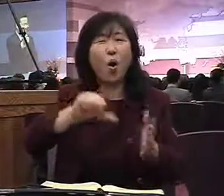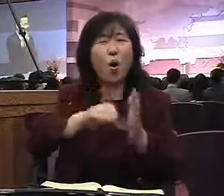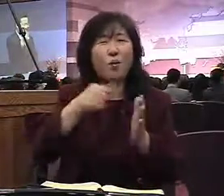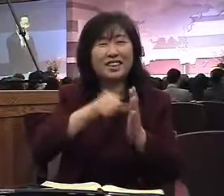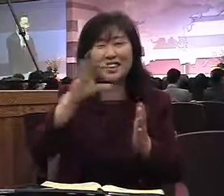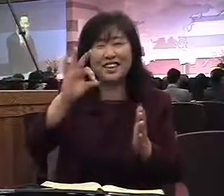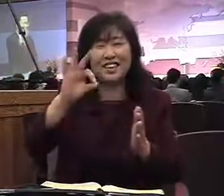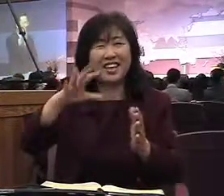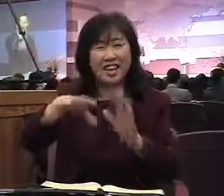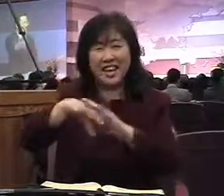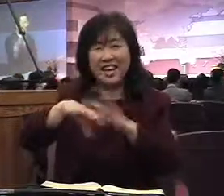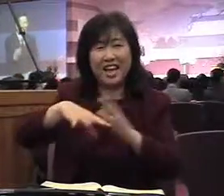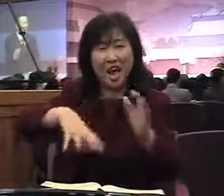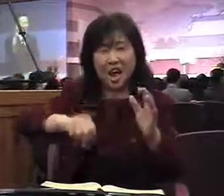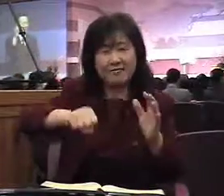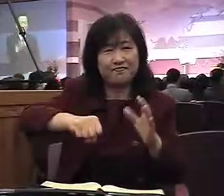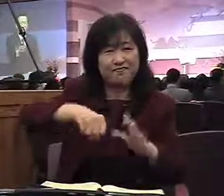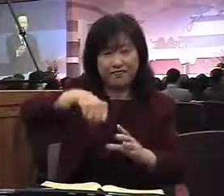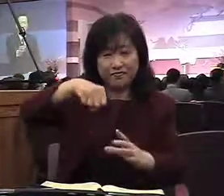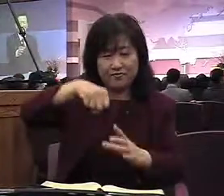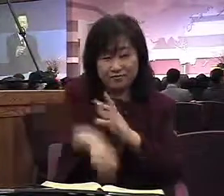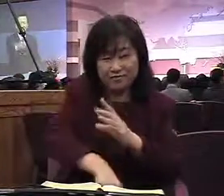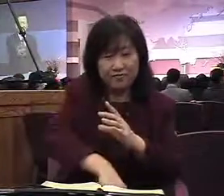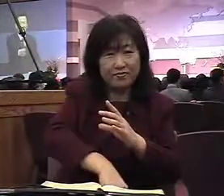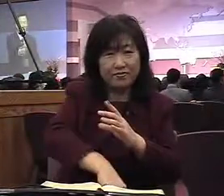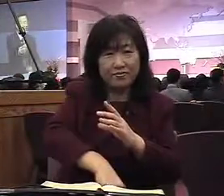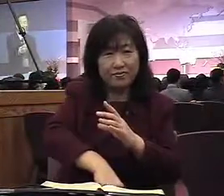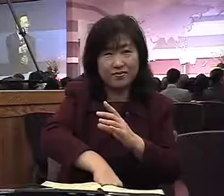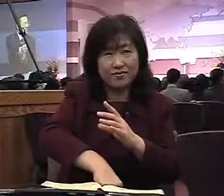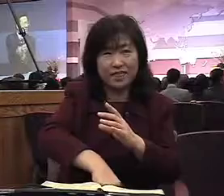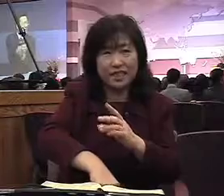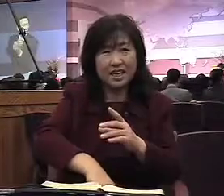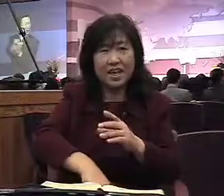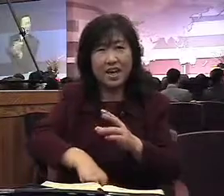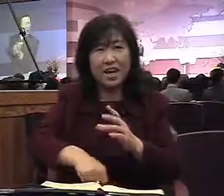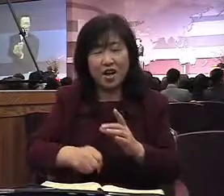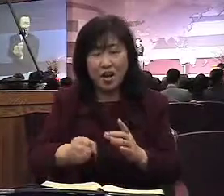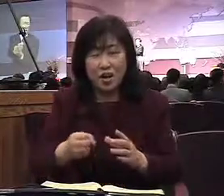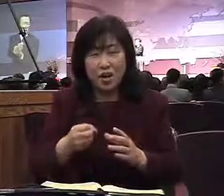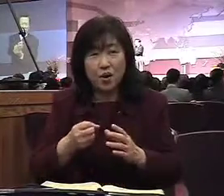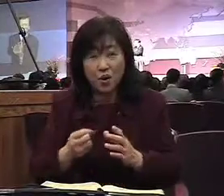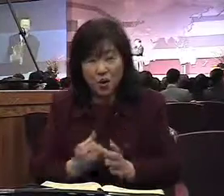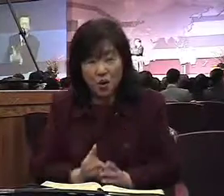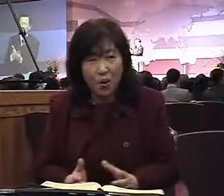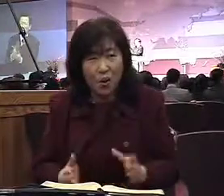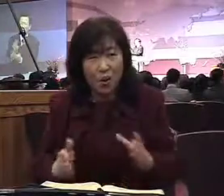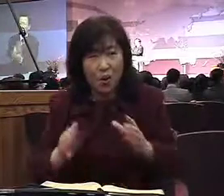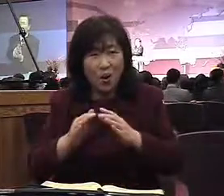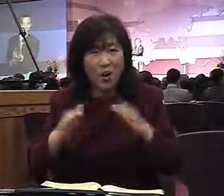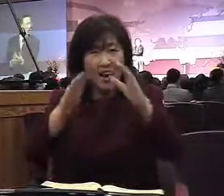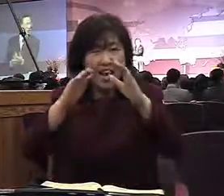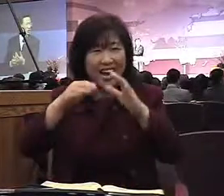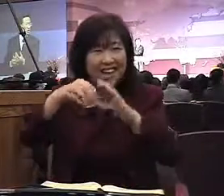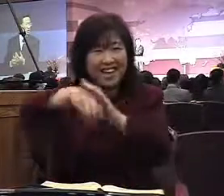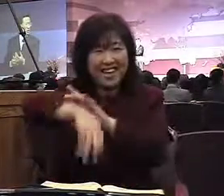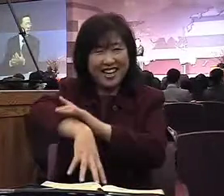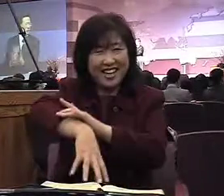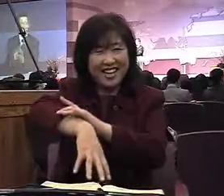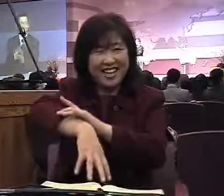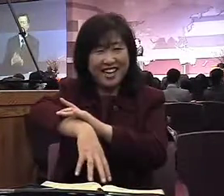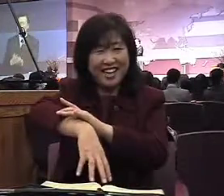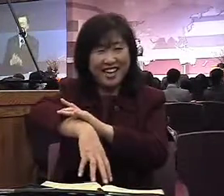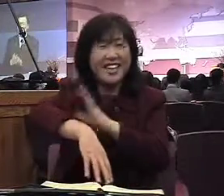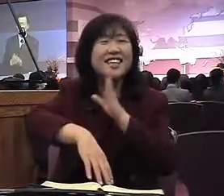넣자. 그래, 이거 장난하다가 그 속으로 들어갔더니 그걸 잡고는 이게 안 나온다고. 아니, 손을 펴야 나야